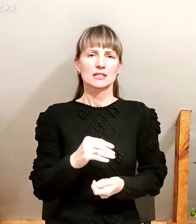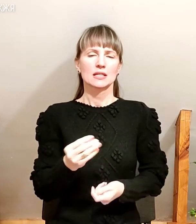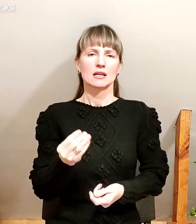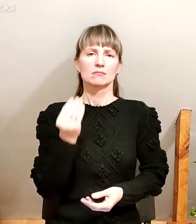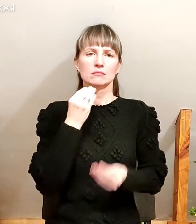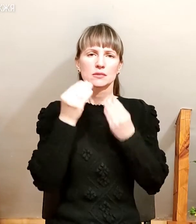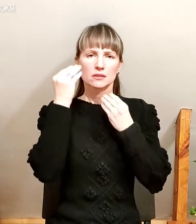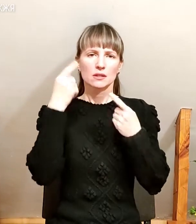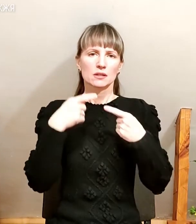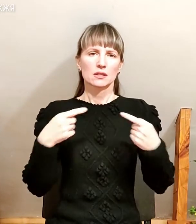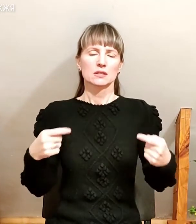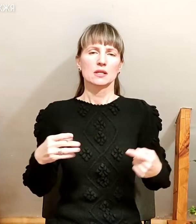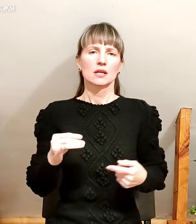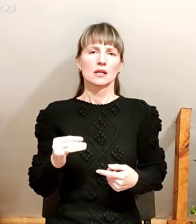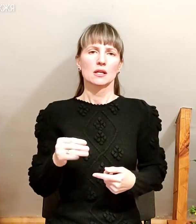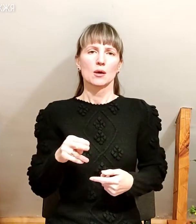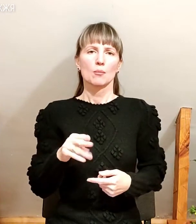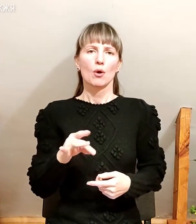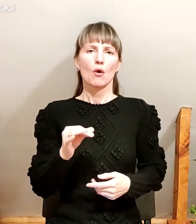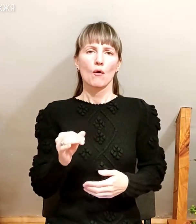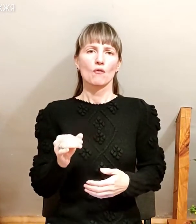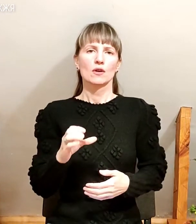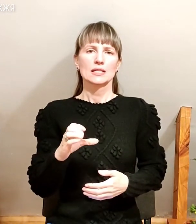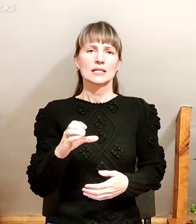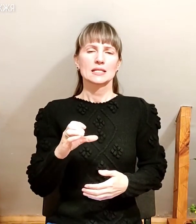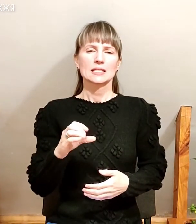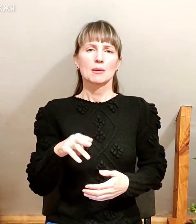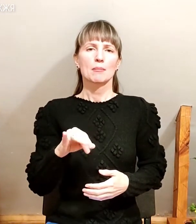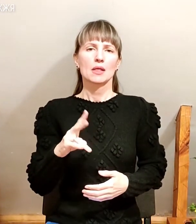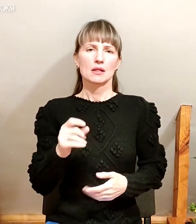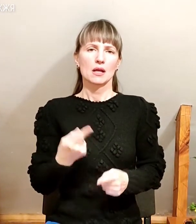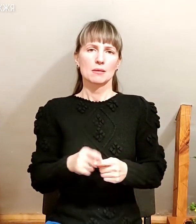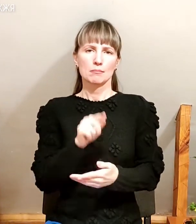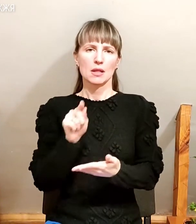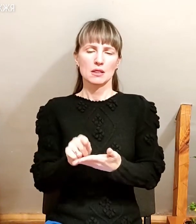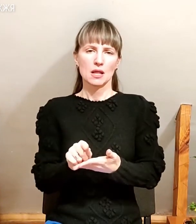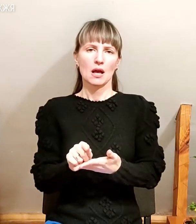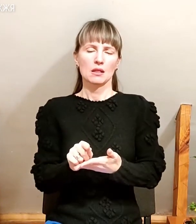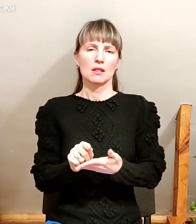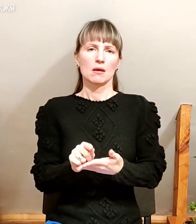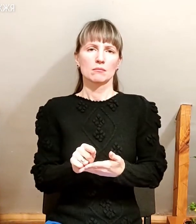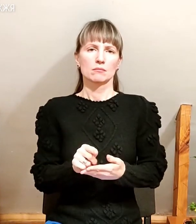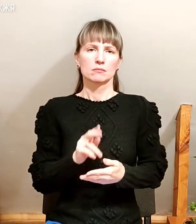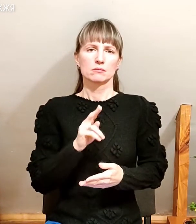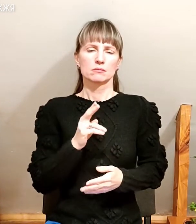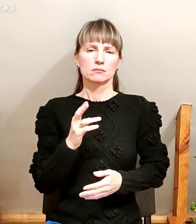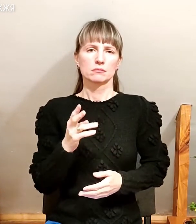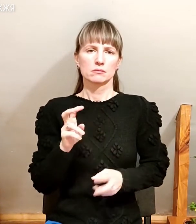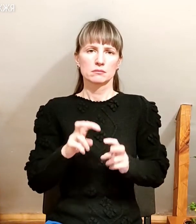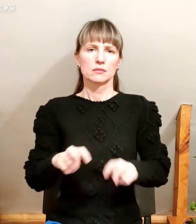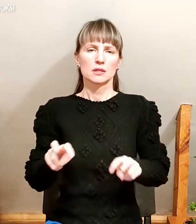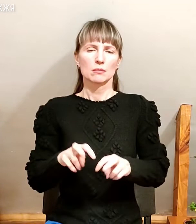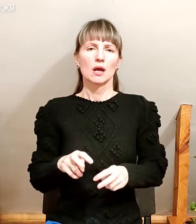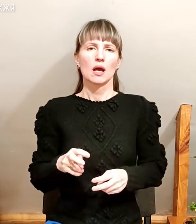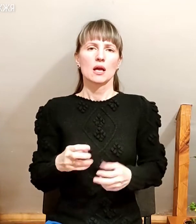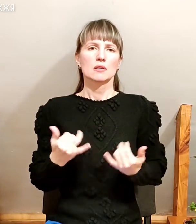гігієни, і профспілка цим питанням опікується. На сьогоднішній день не ж живуть вдома. Поліцейські в